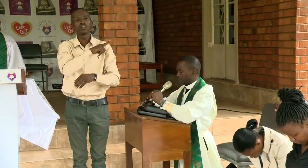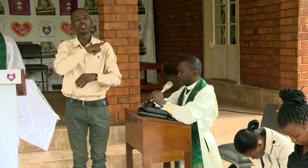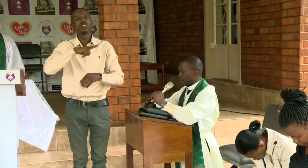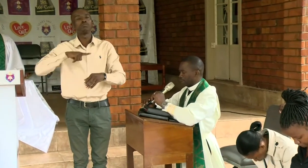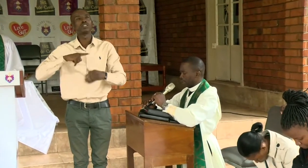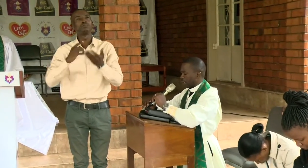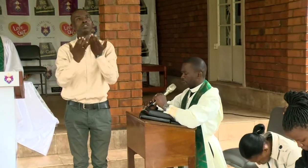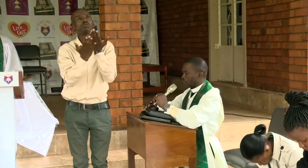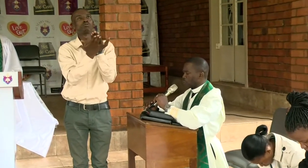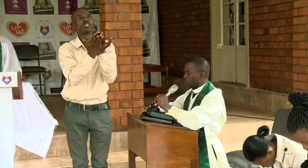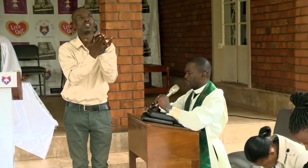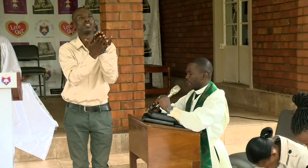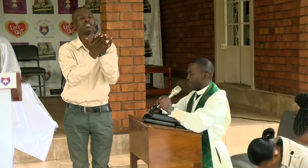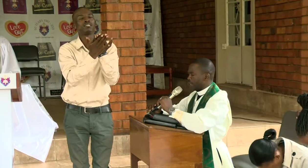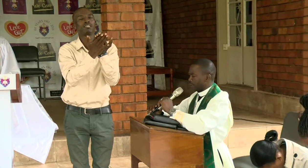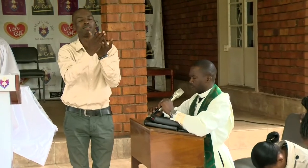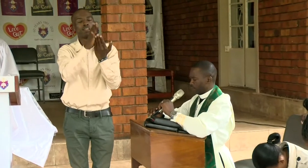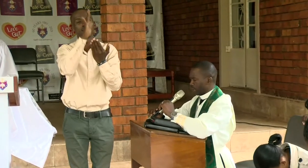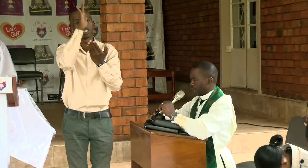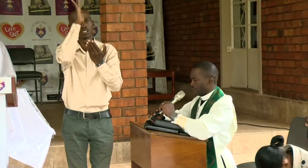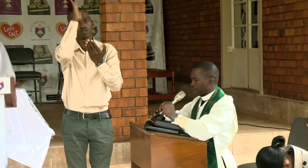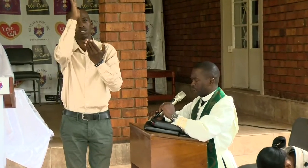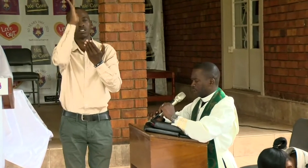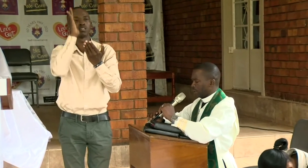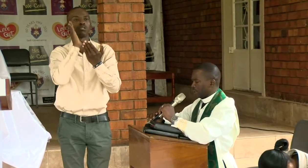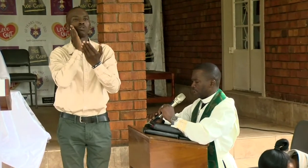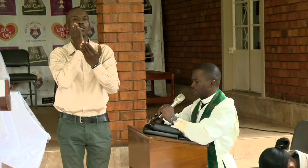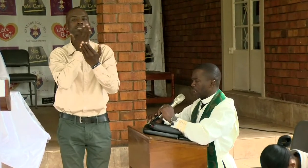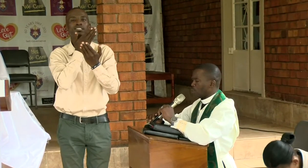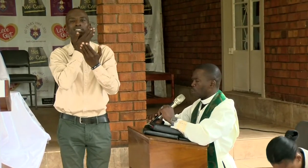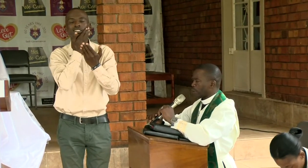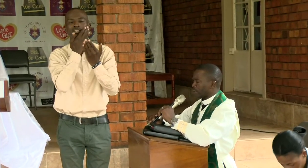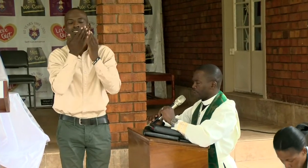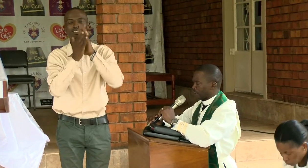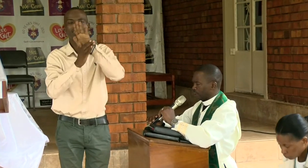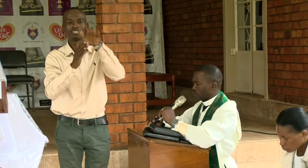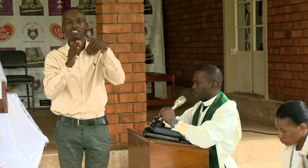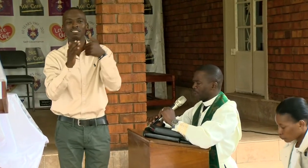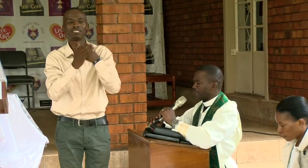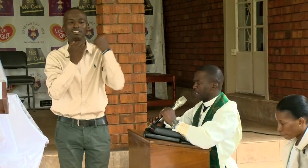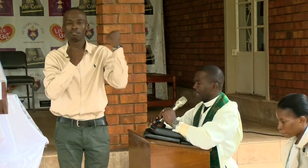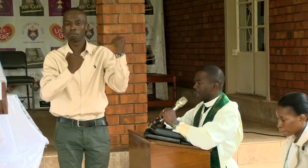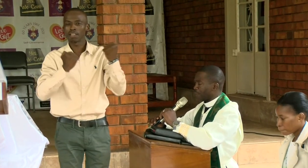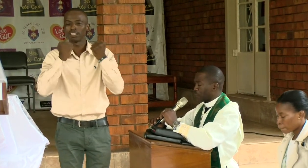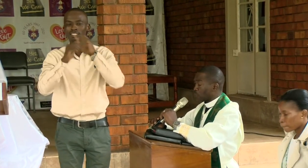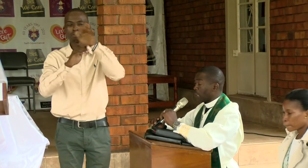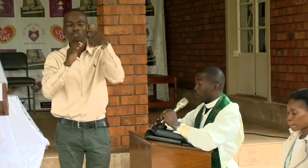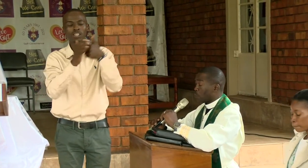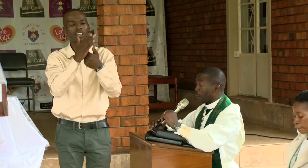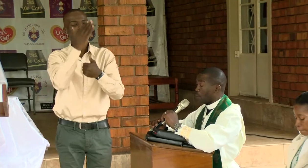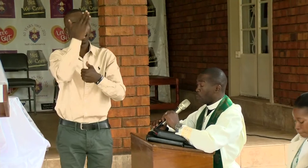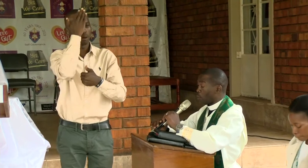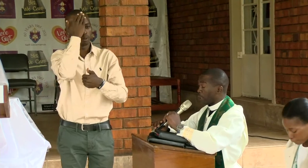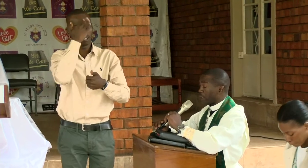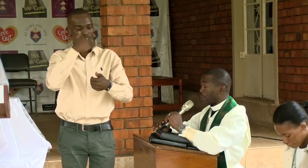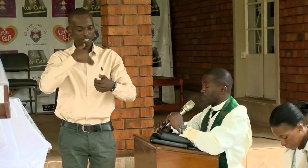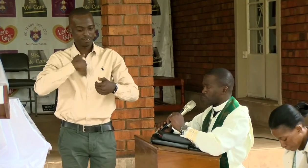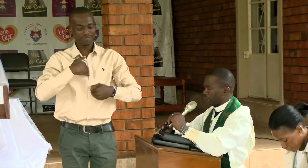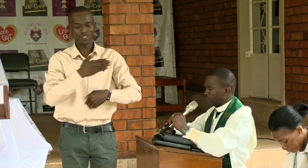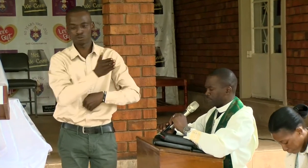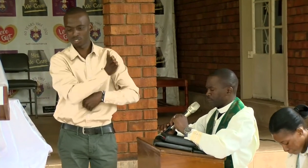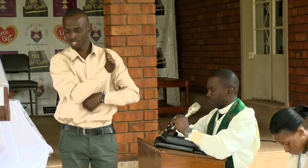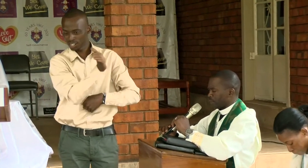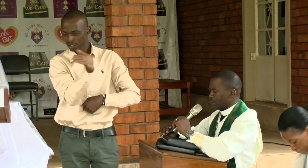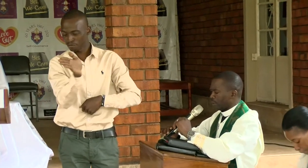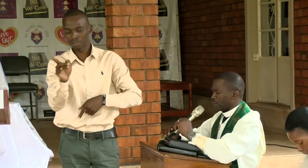tukwegayirira Katonda ayinza byonna era ggwe ow'ekisa ekingi gw'amanyire ddala nga ffe tukyama okuva mu makubo go ng'endiga bwe